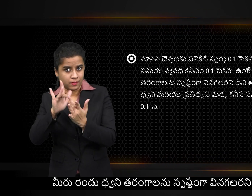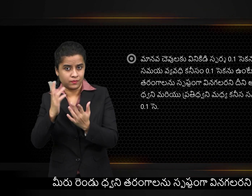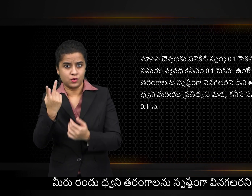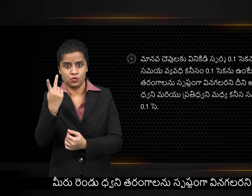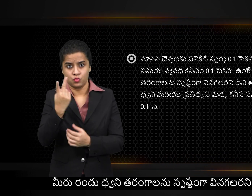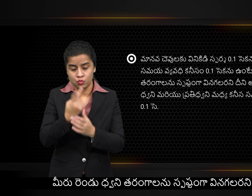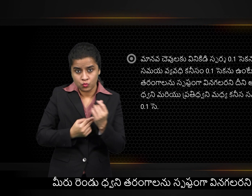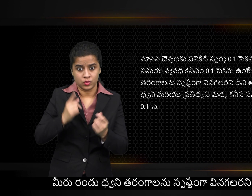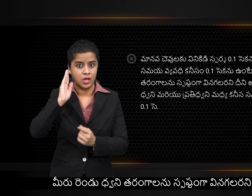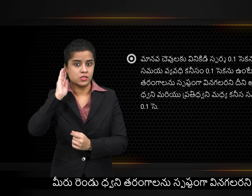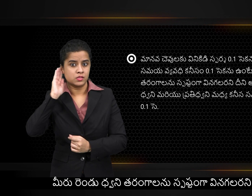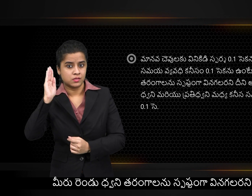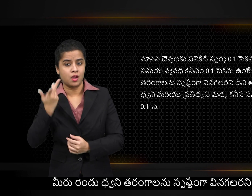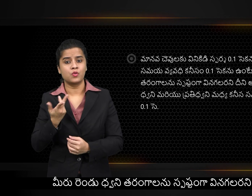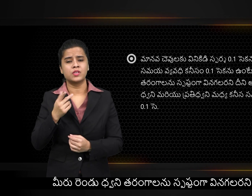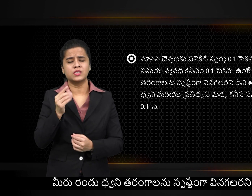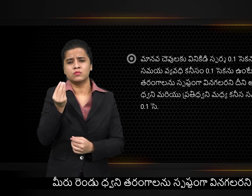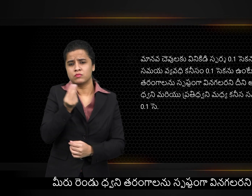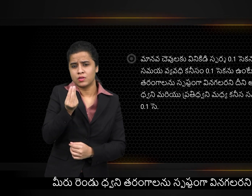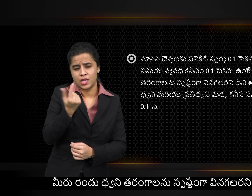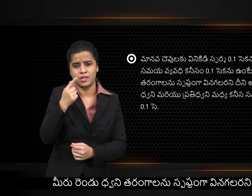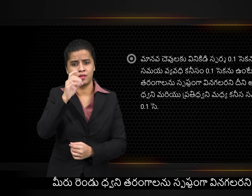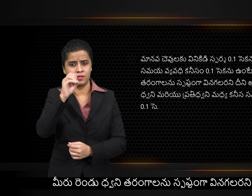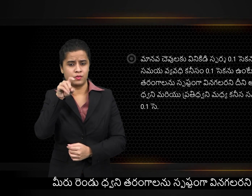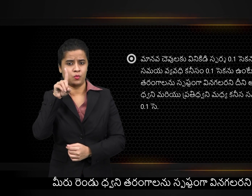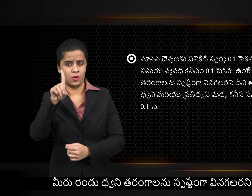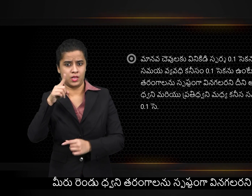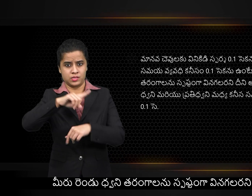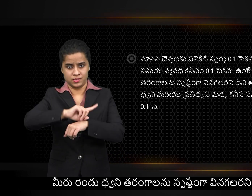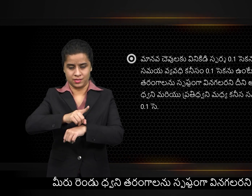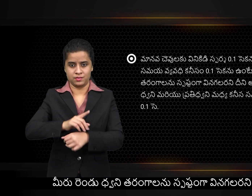తరంగాలను స్పష్టంగా వినగలరని దీని అర్థం.